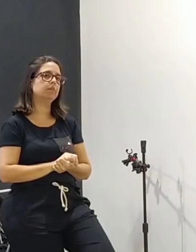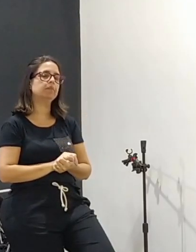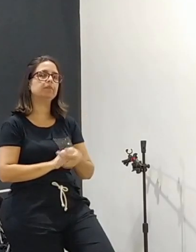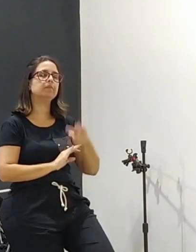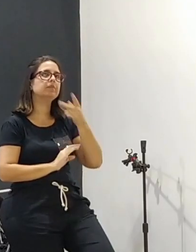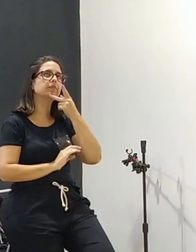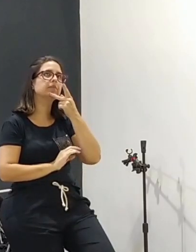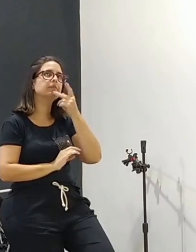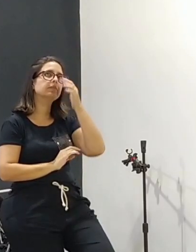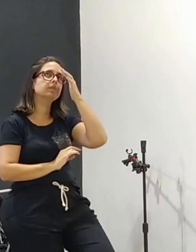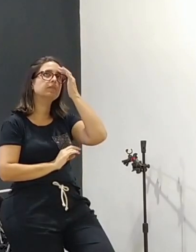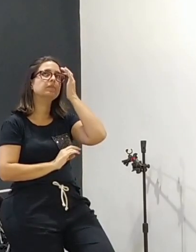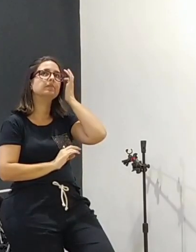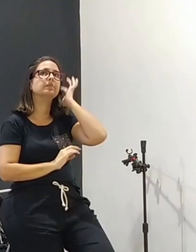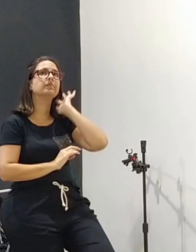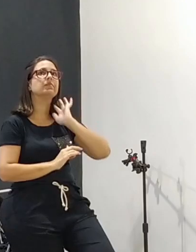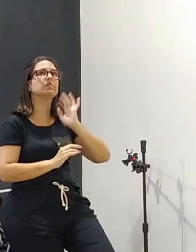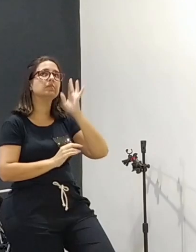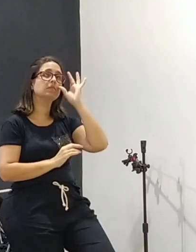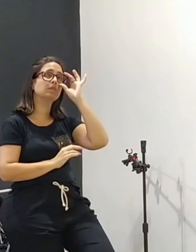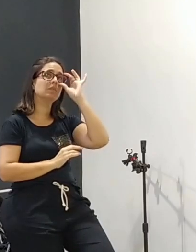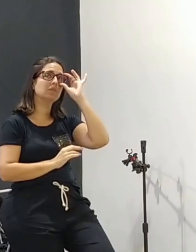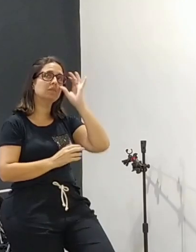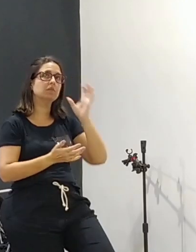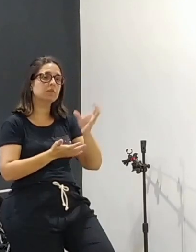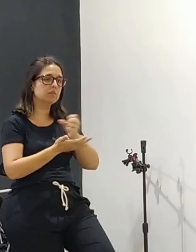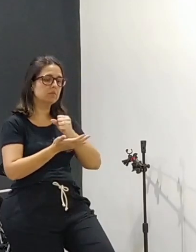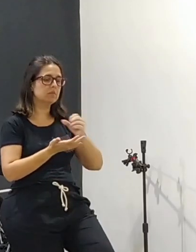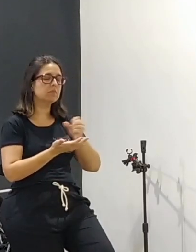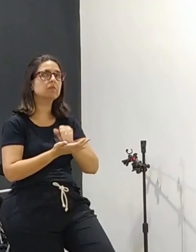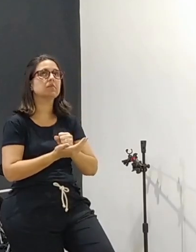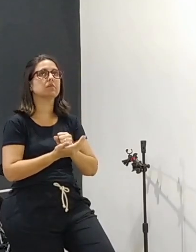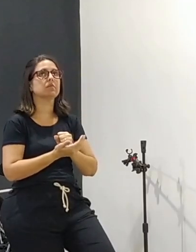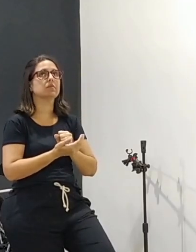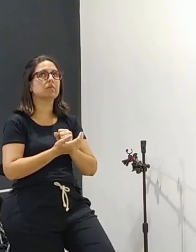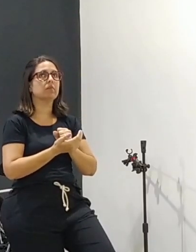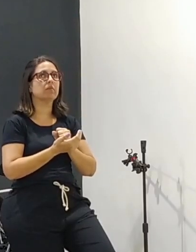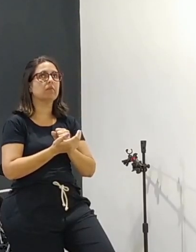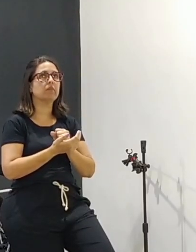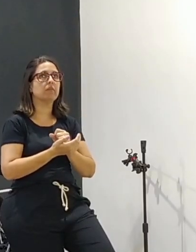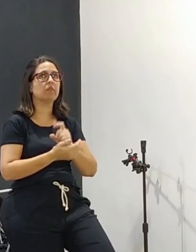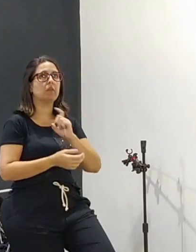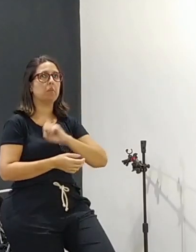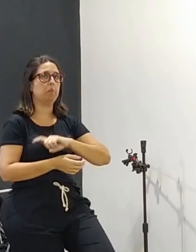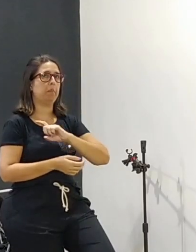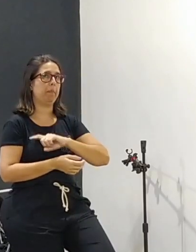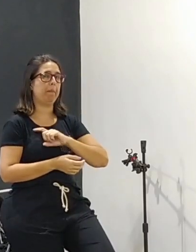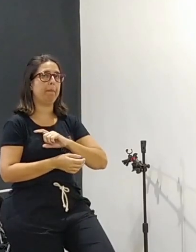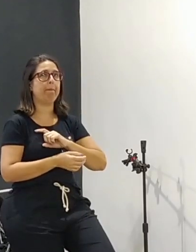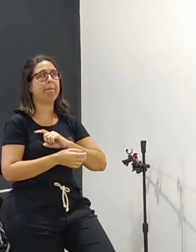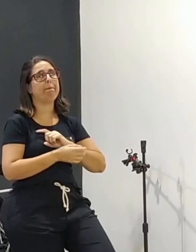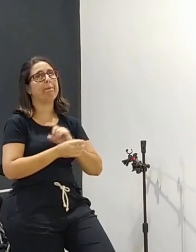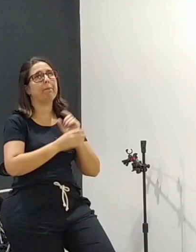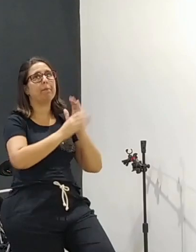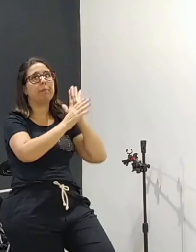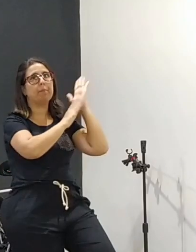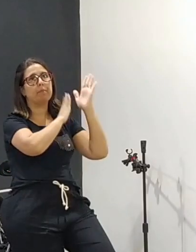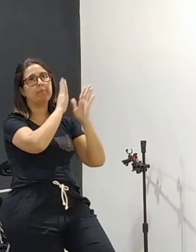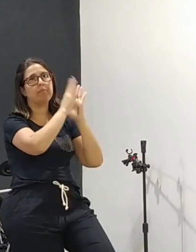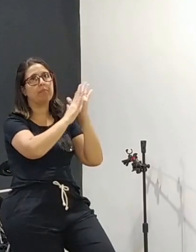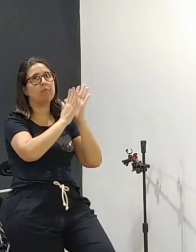Vai dizer assim para nós: e o que foi semeado entre espinhos é o que ouve a